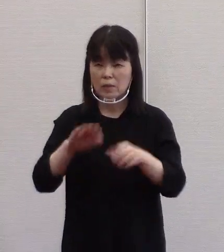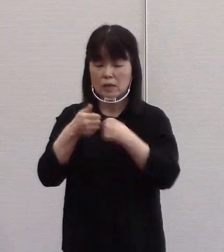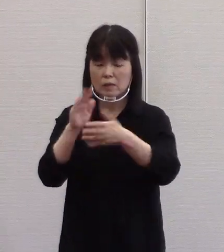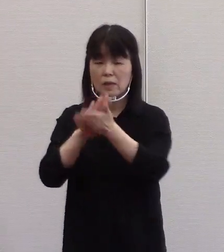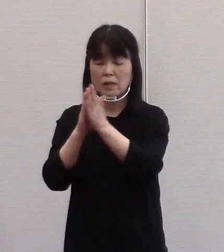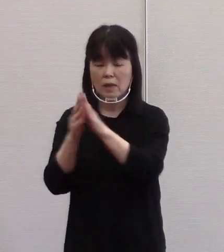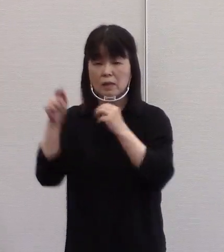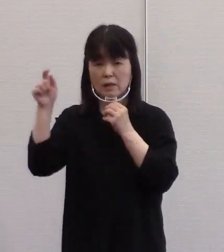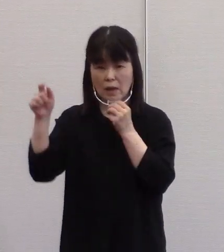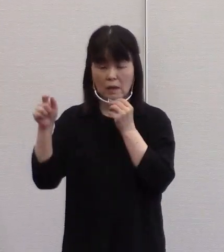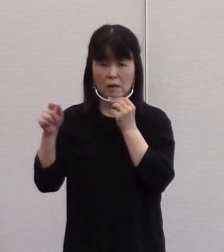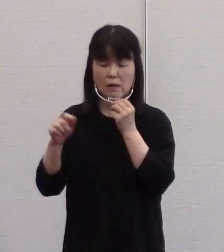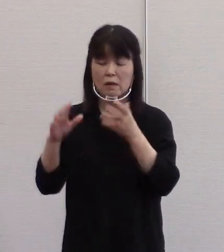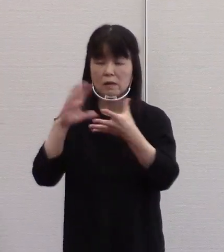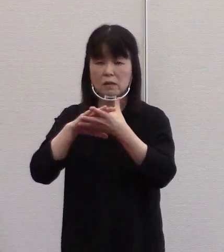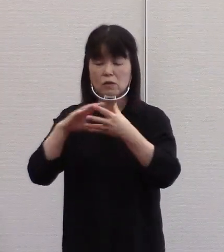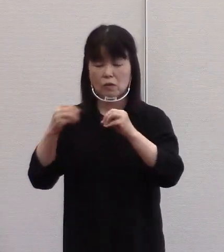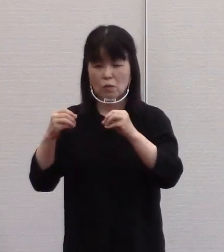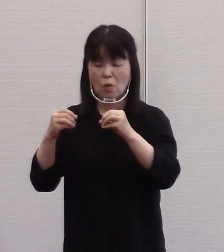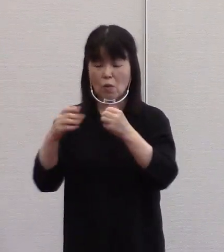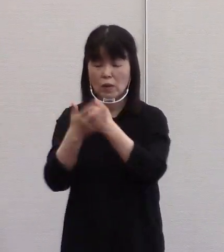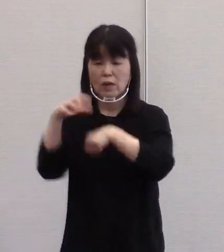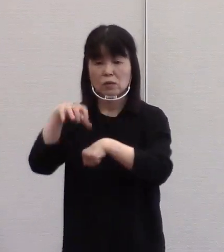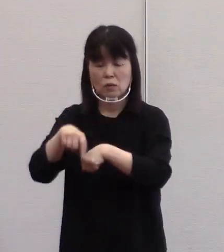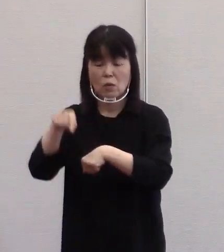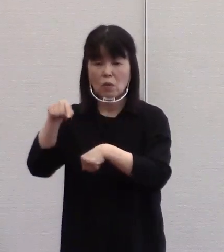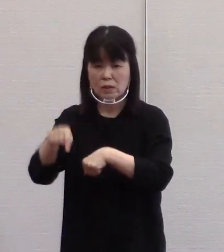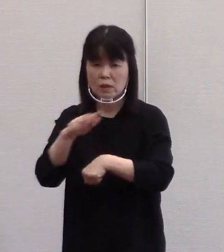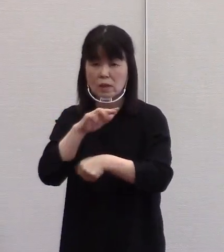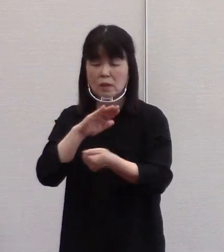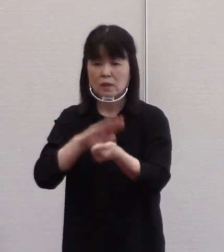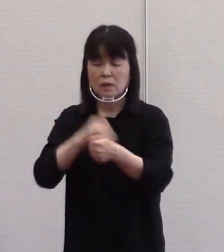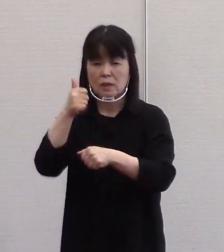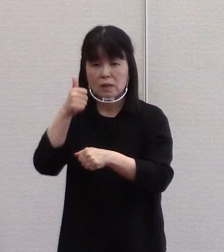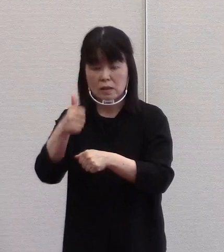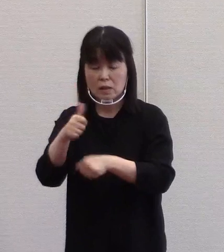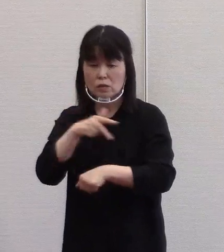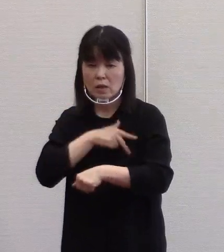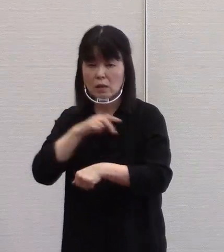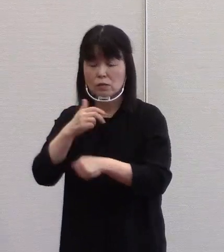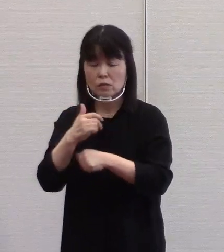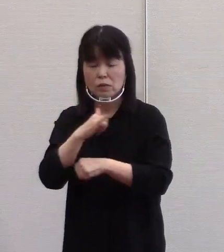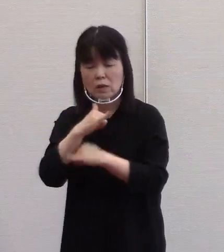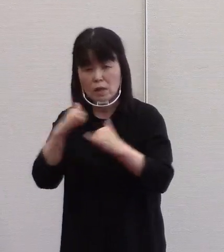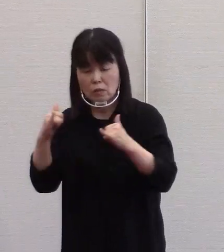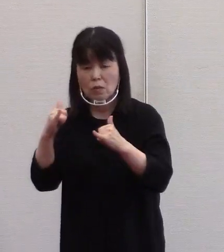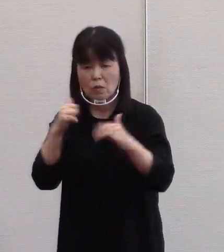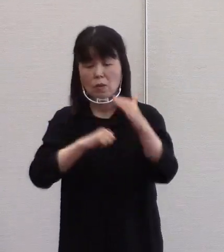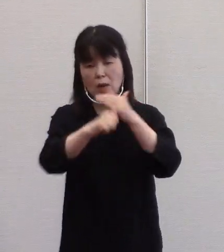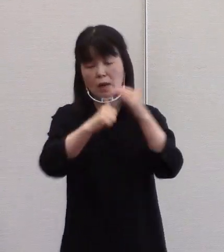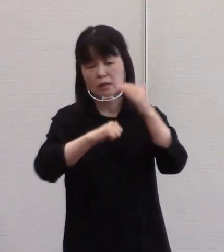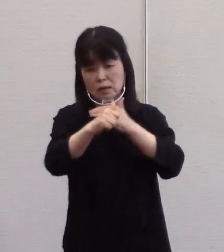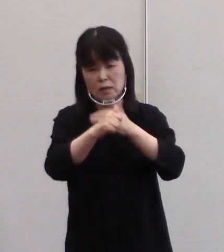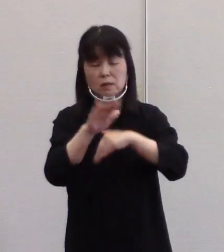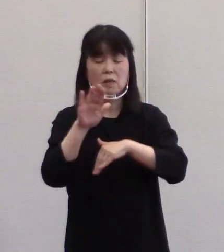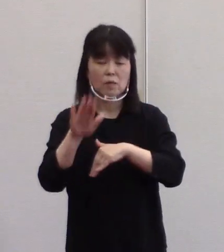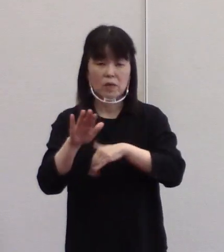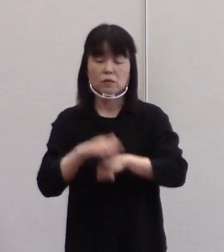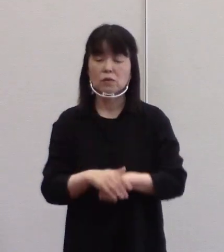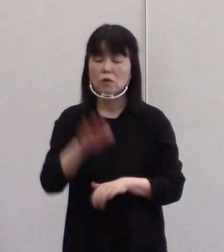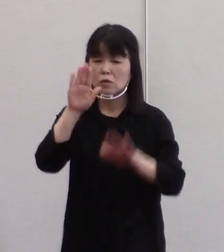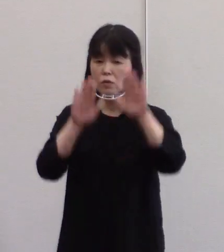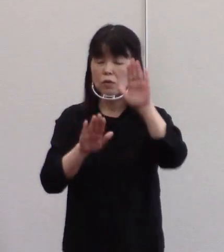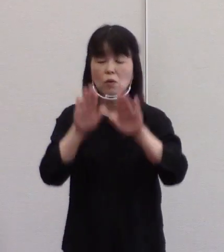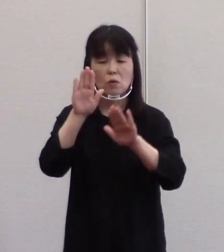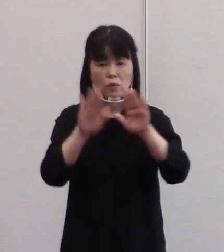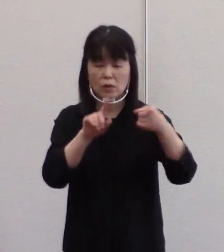医師保健師その他スタッフを、今日から配置しておられます。まあ、状況によっては